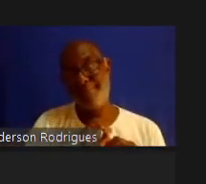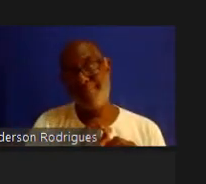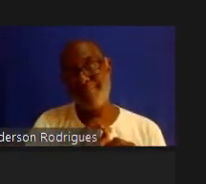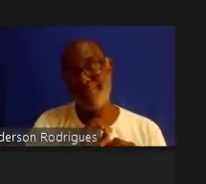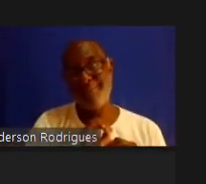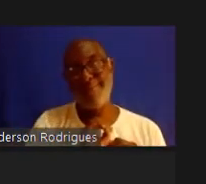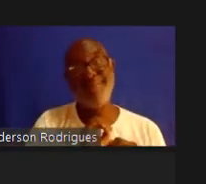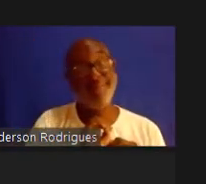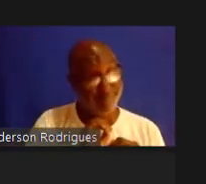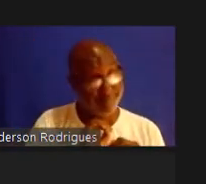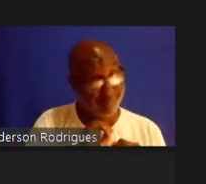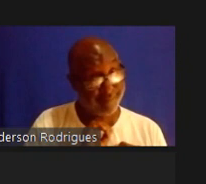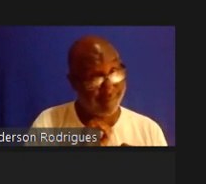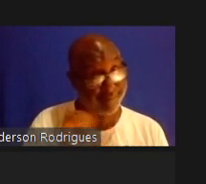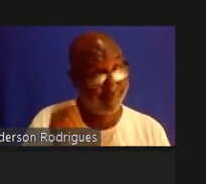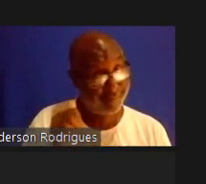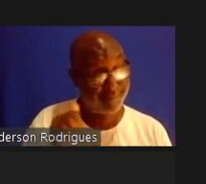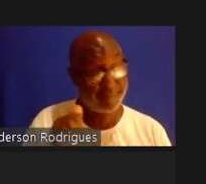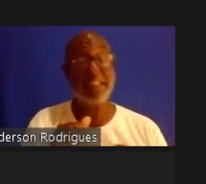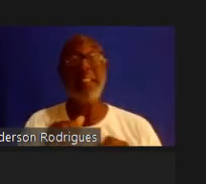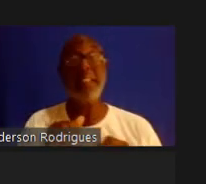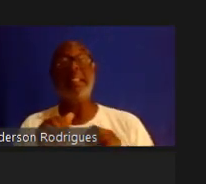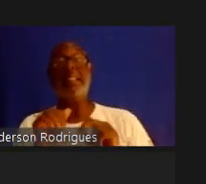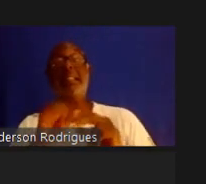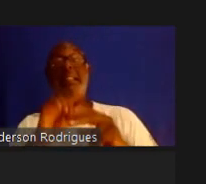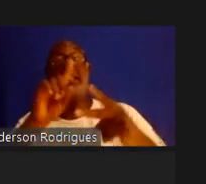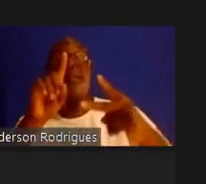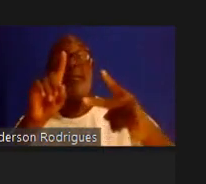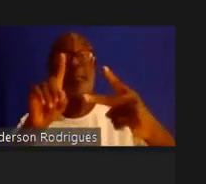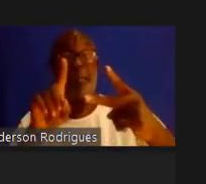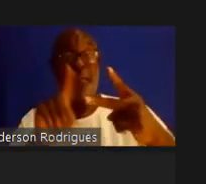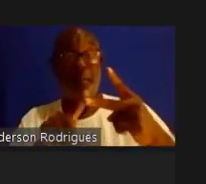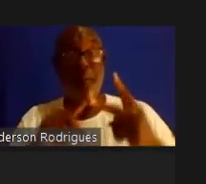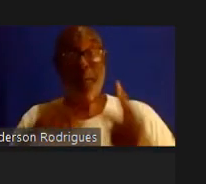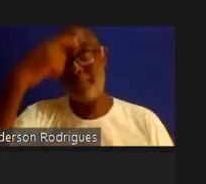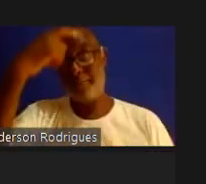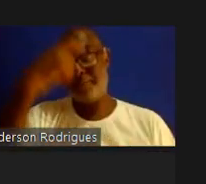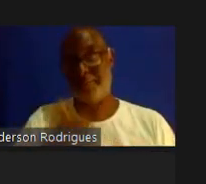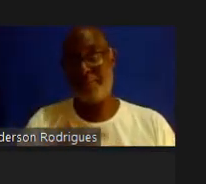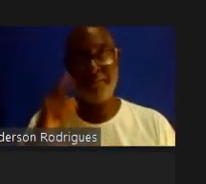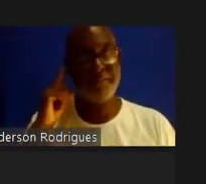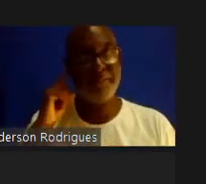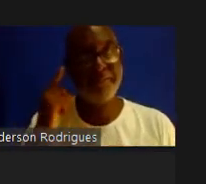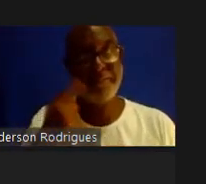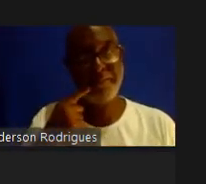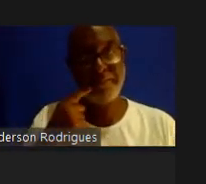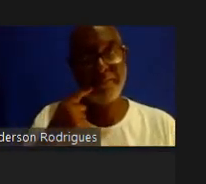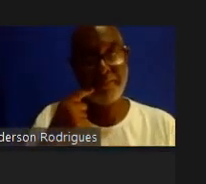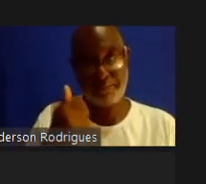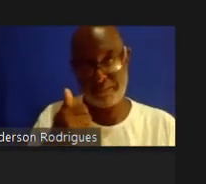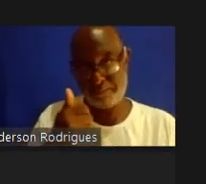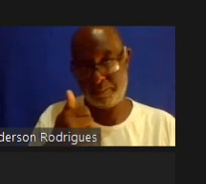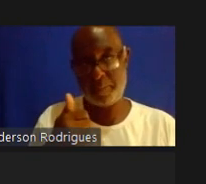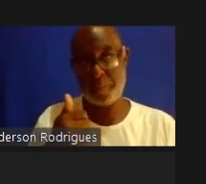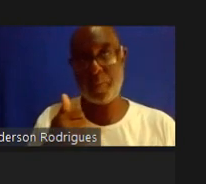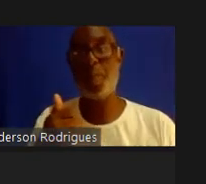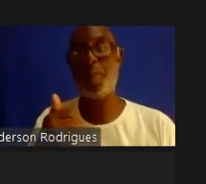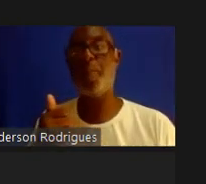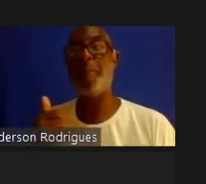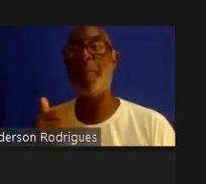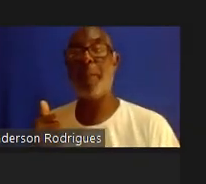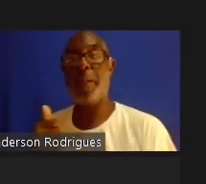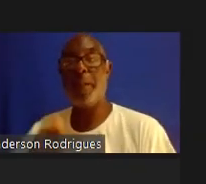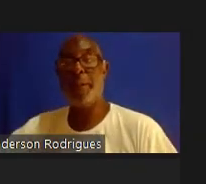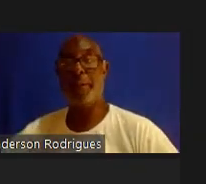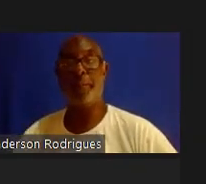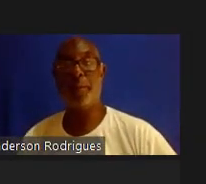sem considerar esses regionalismos? Nós precisamos pensar nisso. Então, uma outra